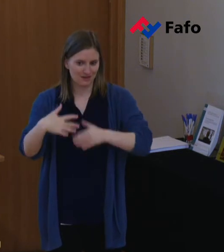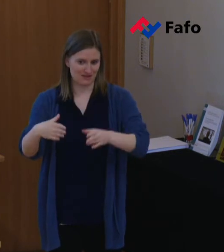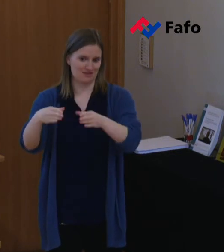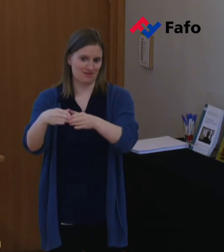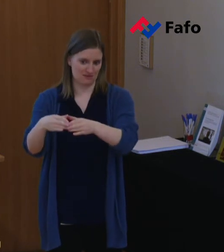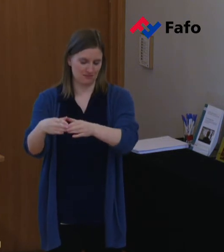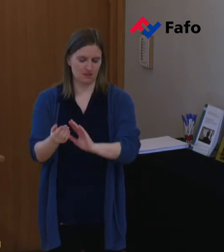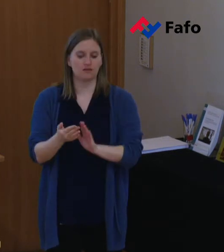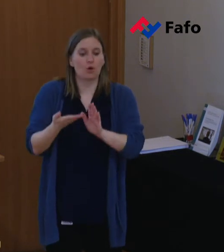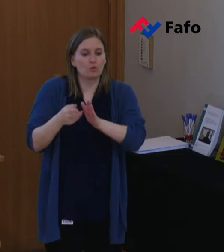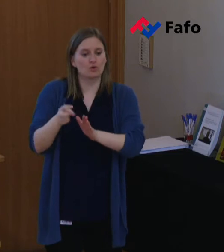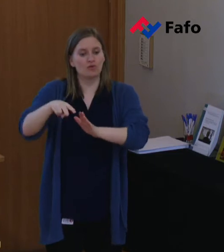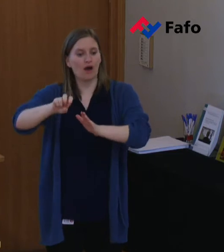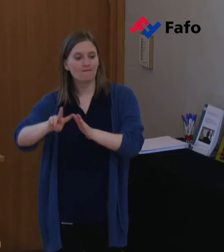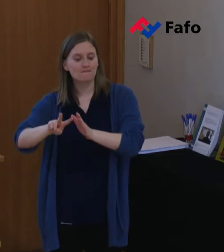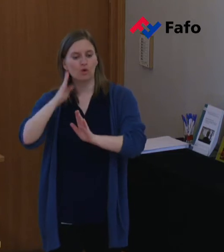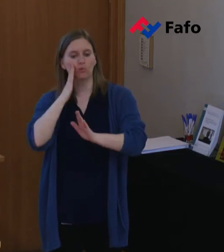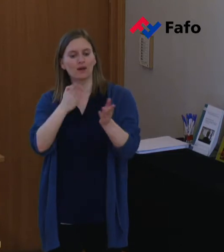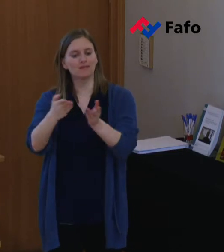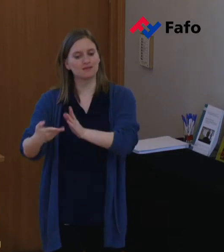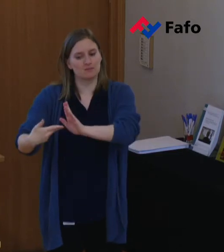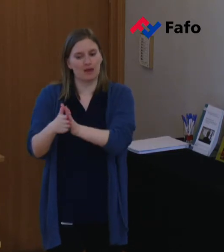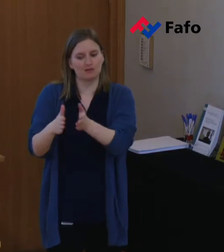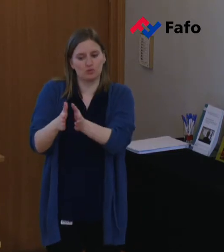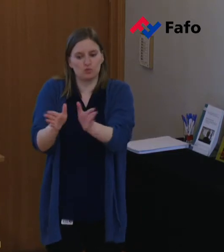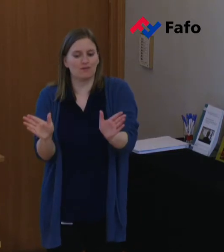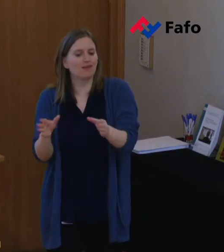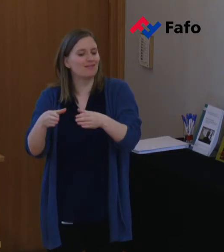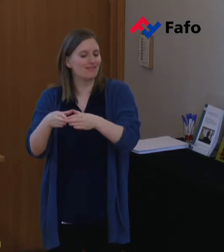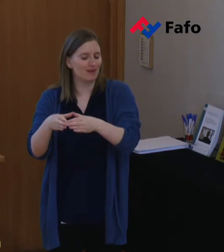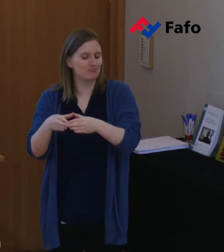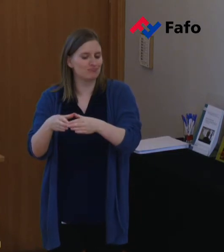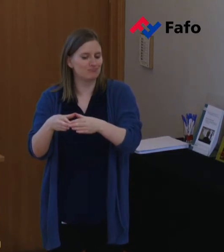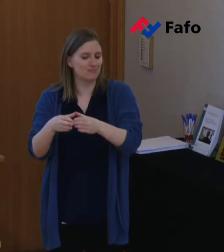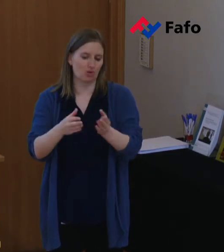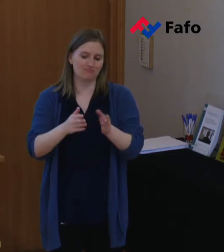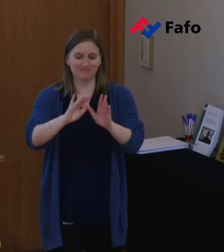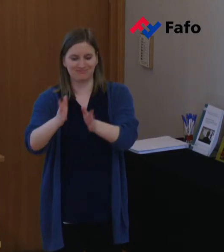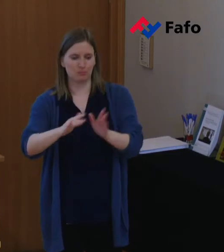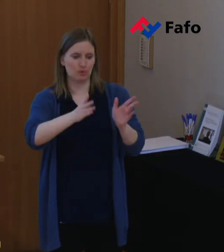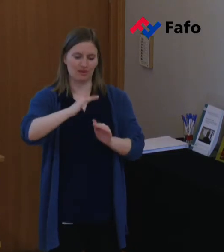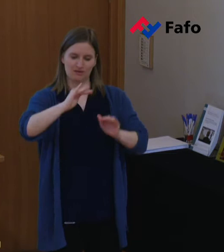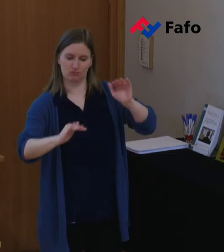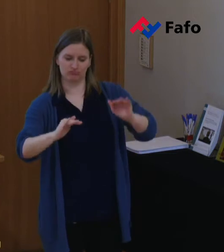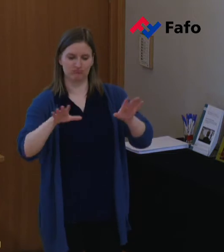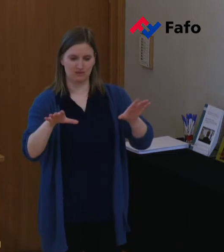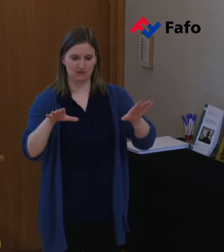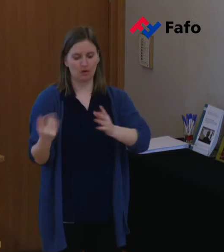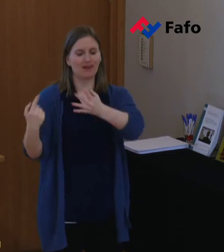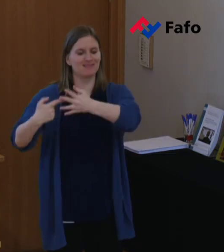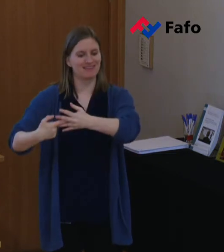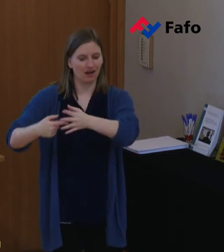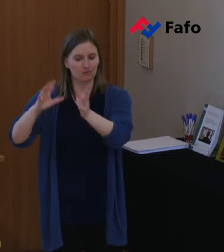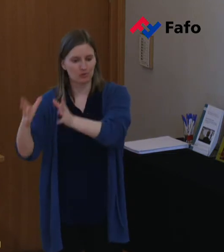hatt NAV og boligtjenesten med i et utvidet team, så litt ulike modeller. En integrert modell i Sandnes, en